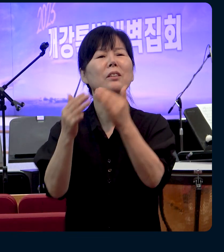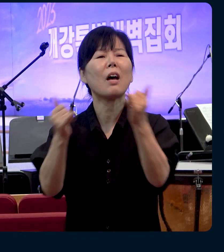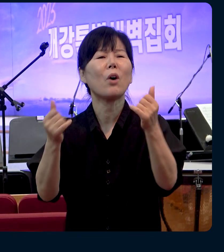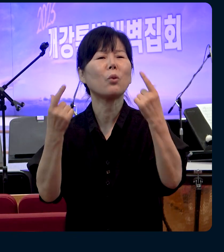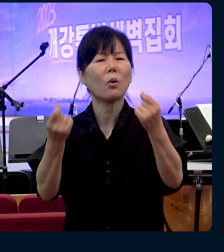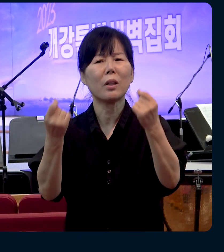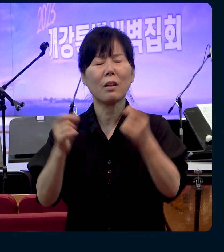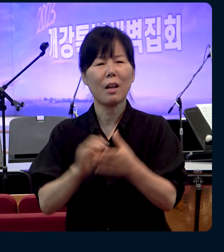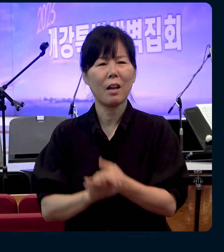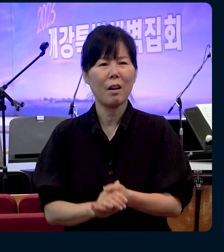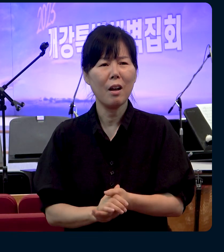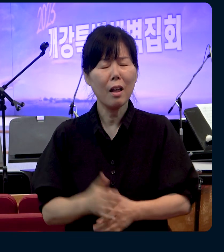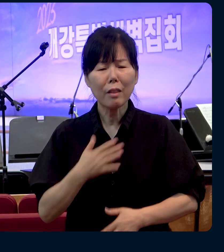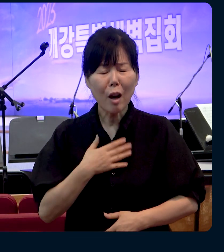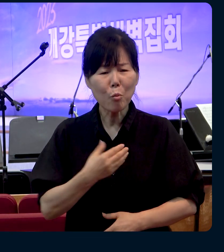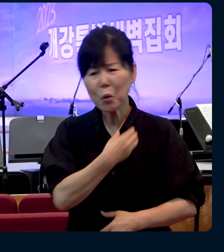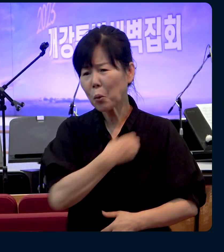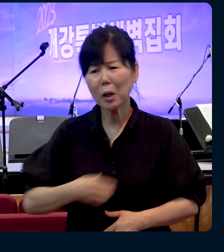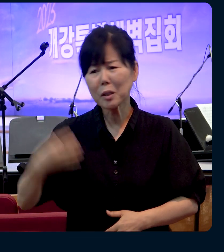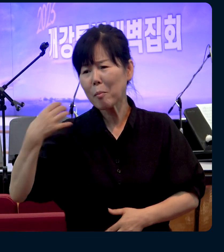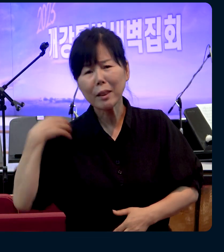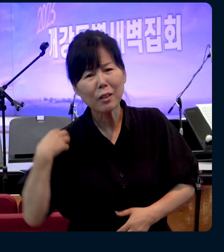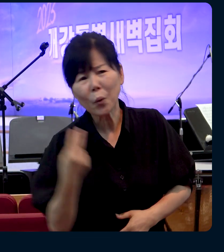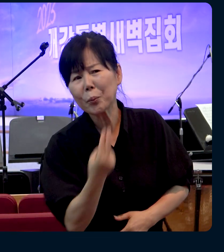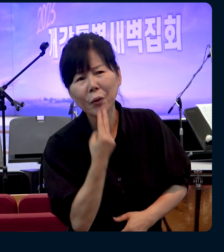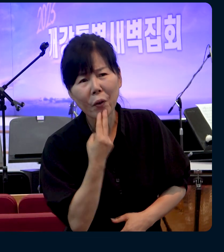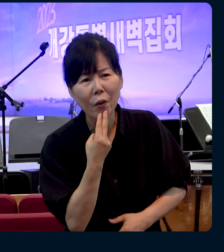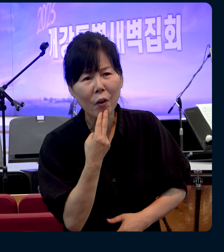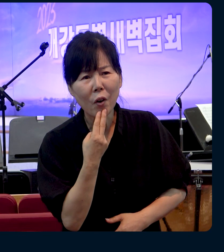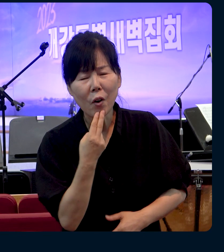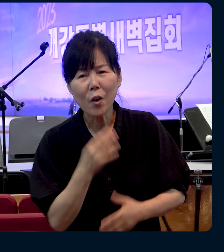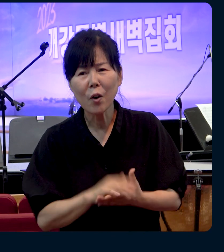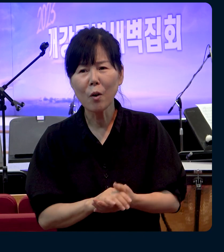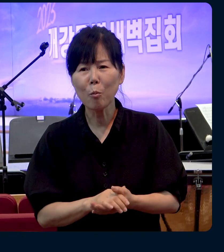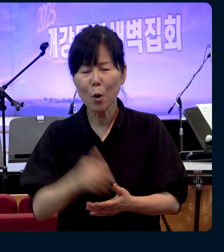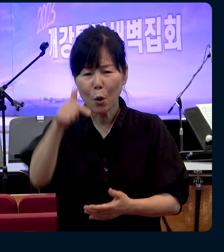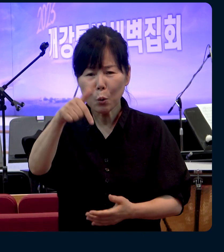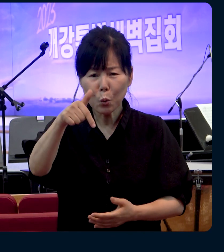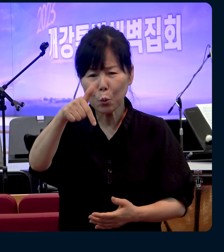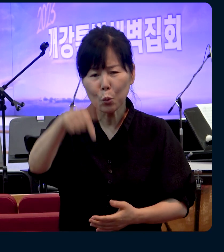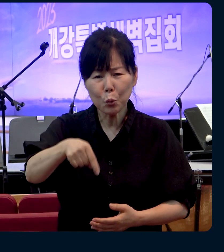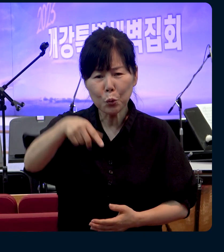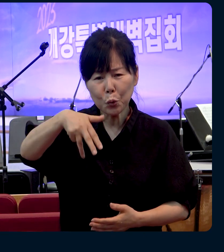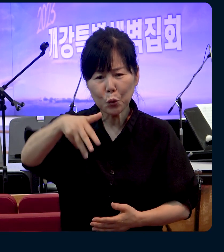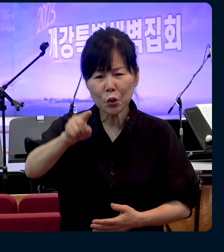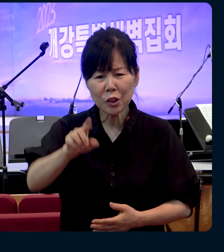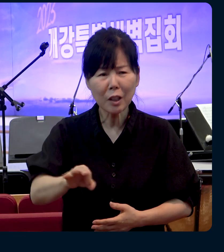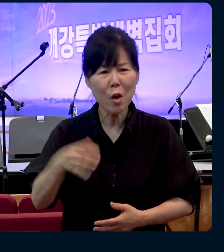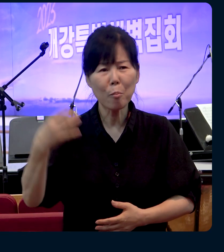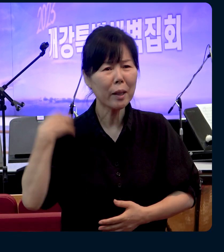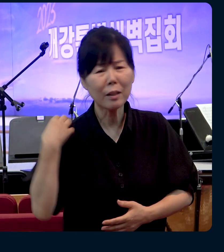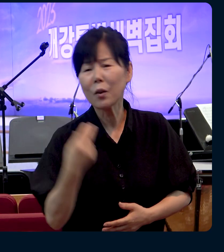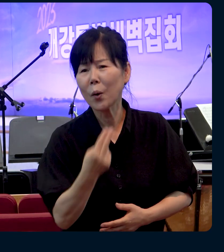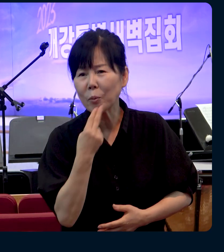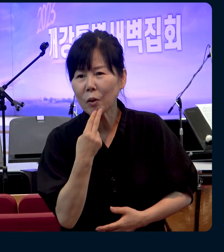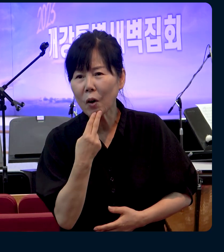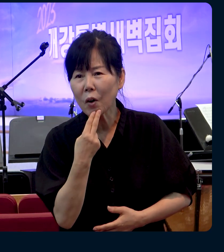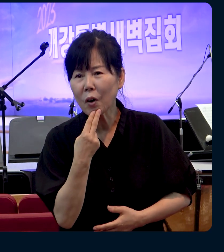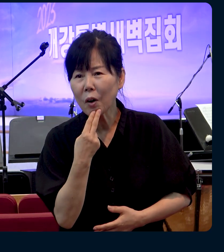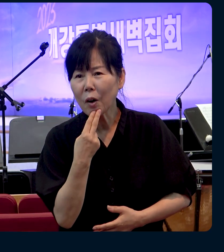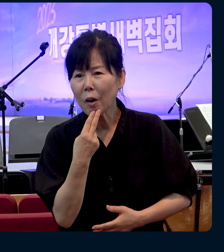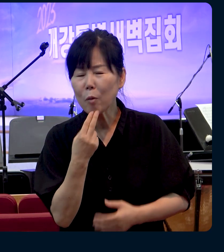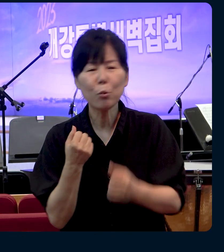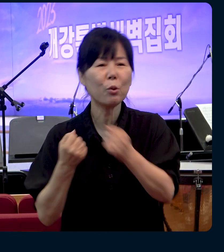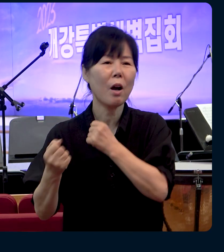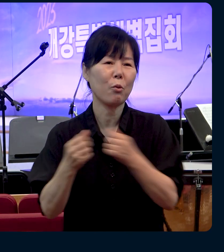우리가 무슨 동장, 반장 이런 거 안 해도요, 무슨 구청장 이런 거 안 해도 우리는